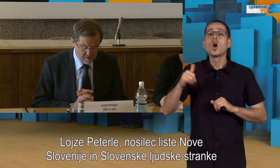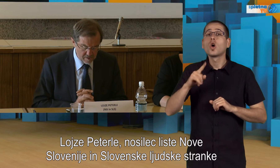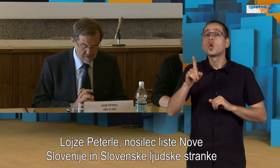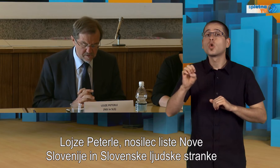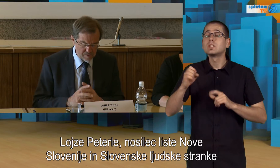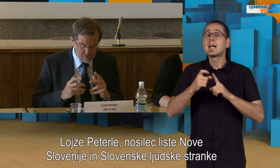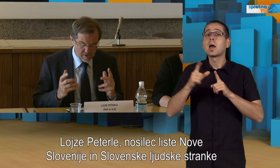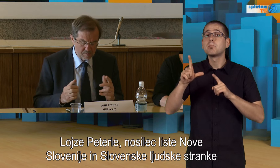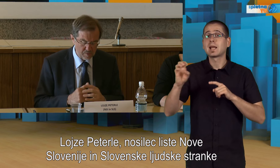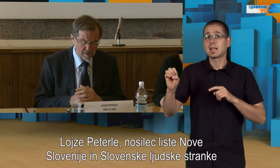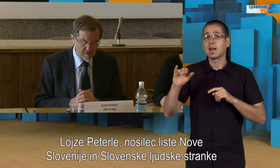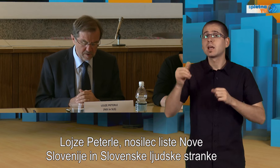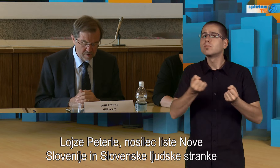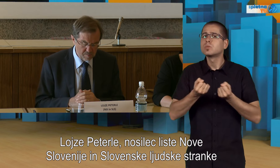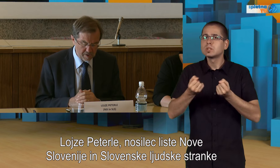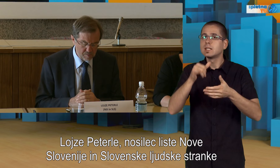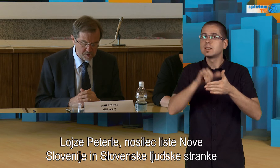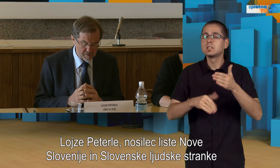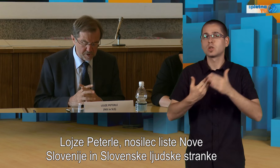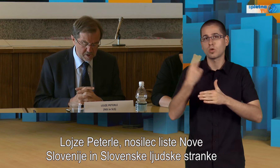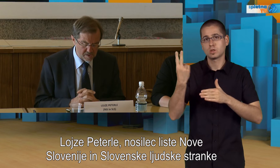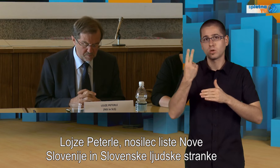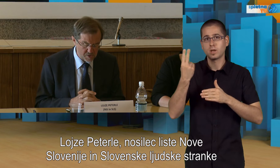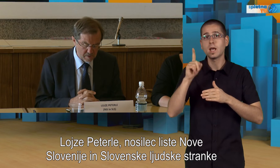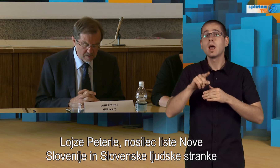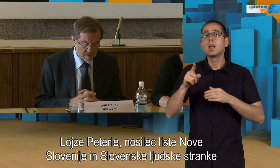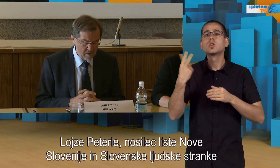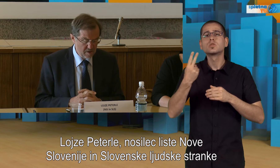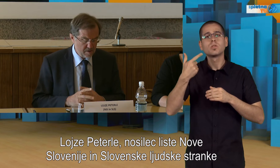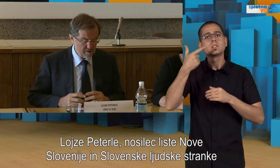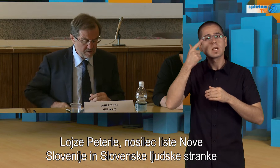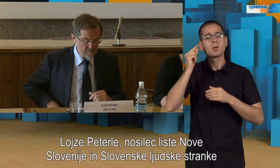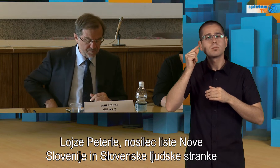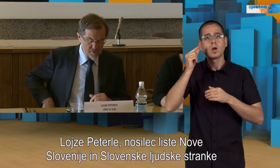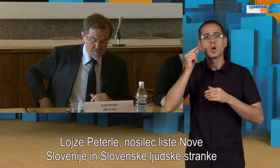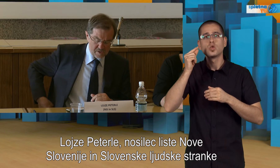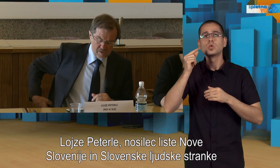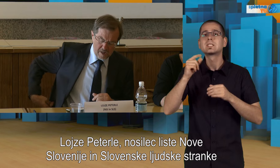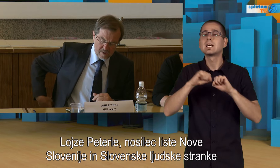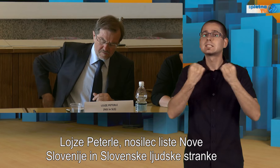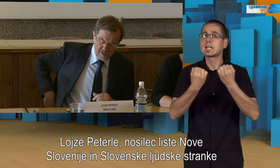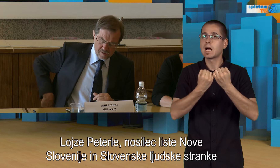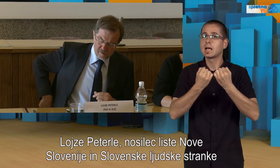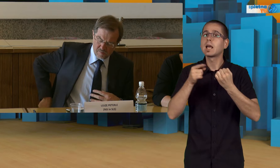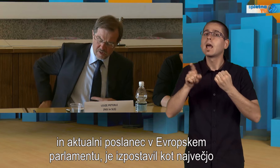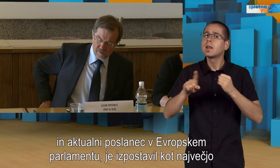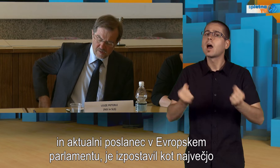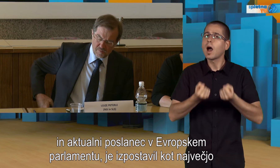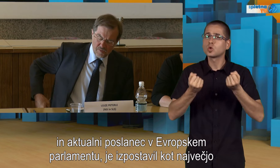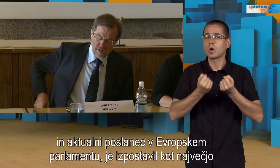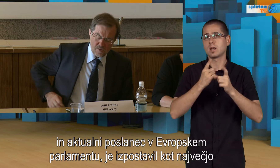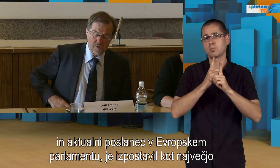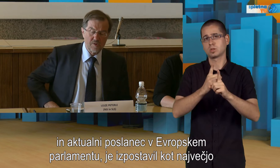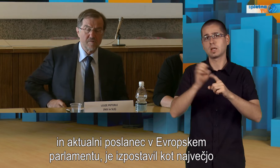Lojze Peterle, nosilec liste Nove Slovenije in Slovenske ljudske stranke in aktivni poslanec v Evropskem parlamentu,